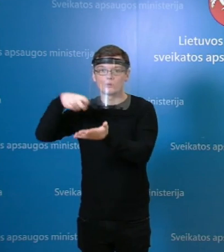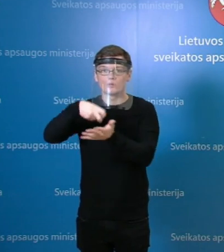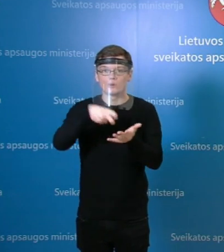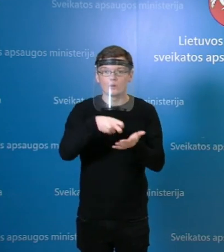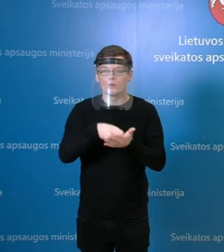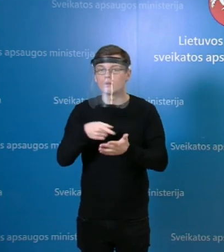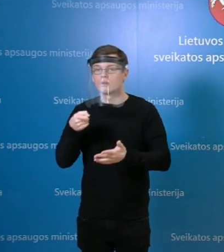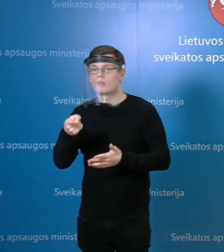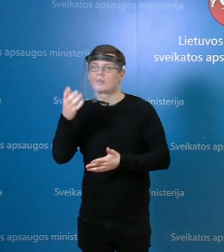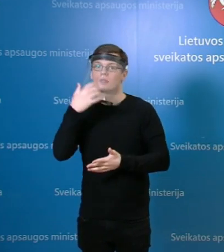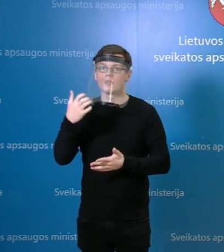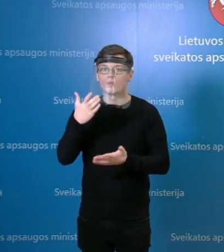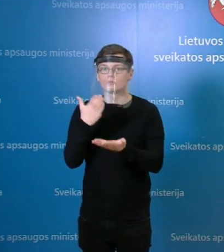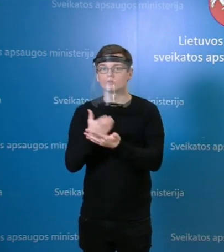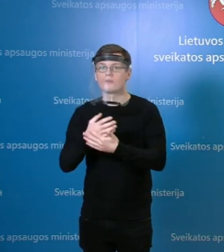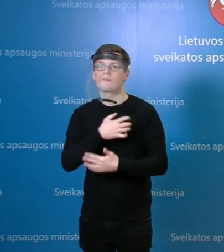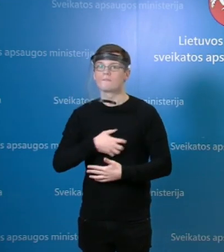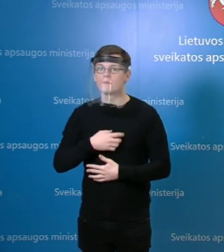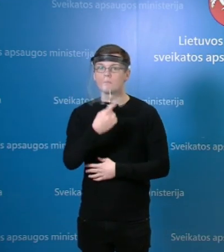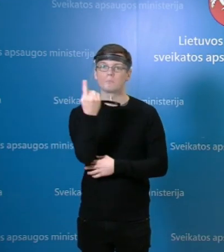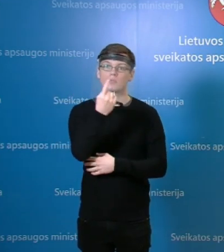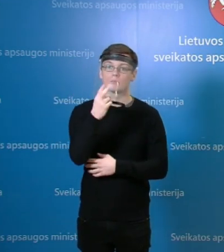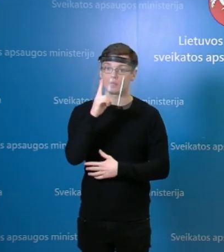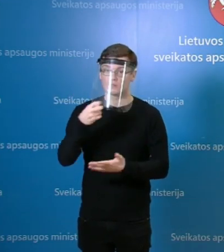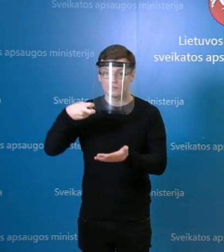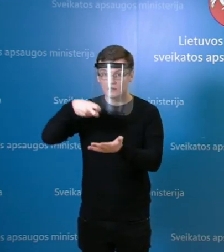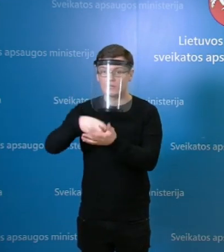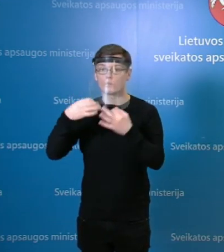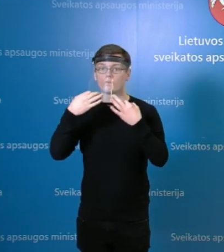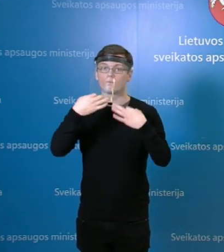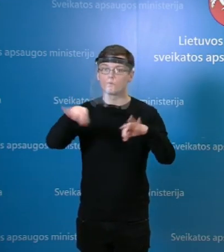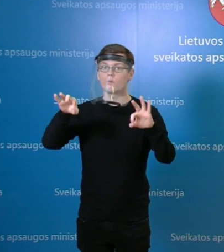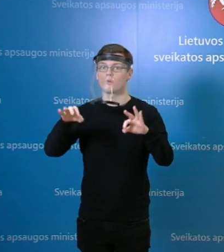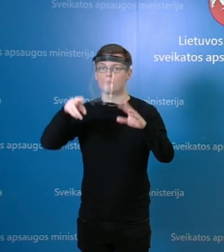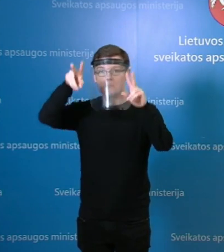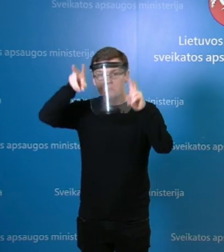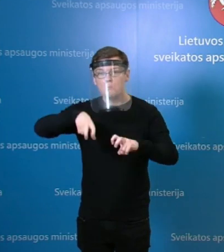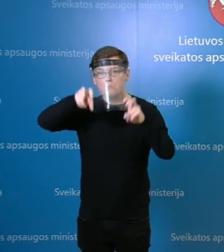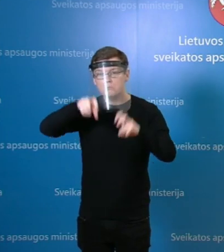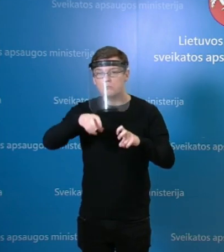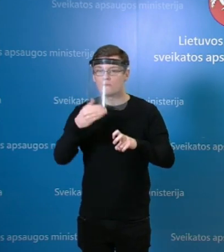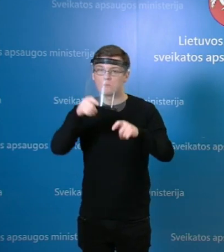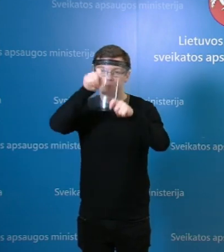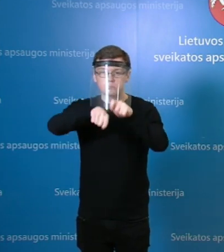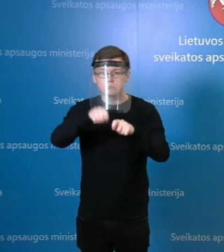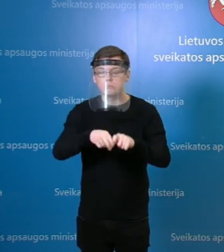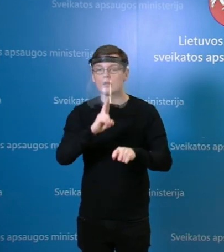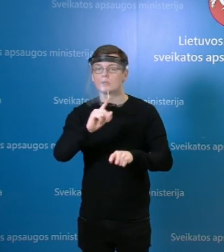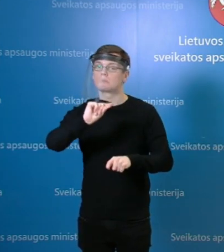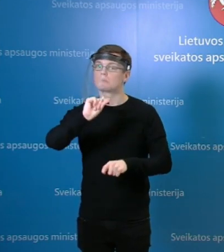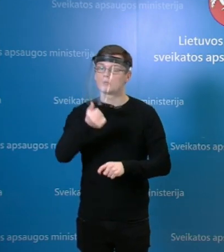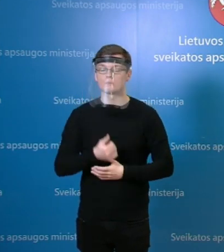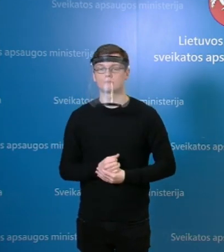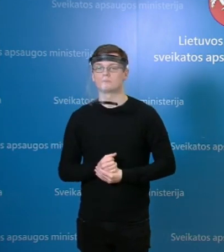išaiškinti ir sudėlioti prioritetai, kas pirmiausia turėtų būti tyriami mobiliuosiuose punktuose, tai